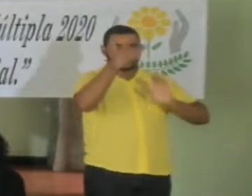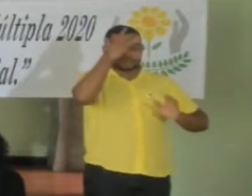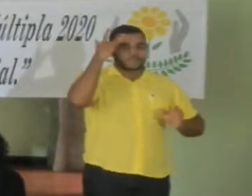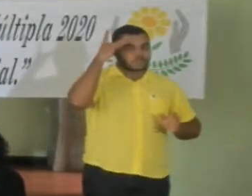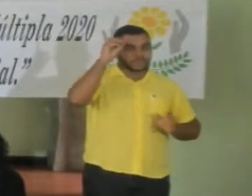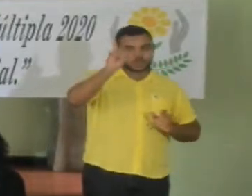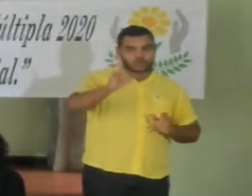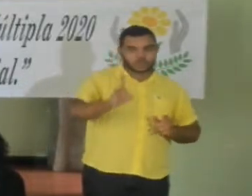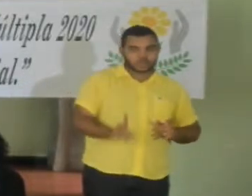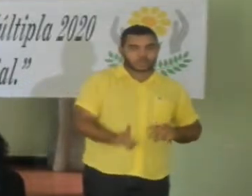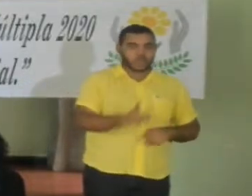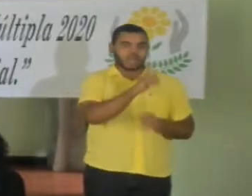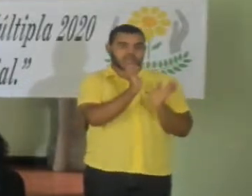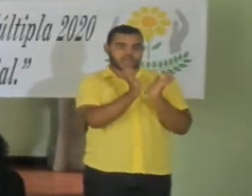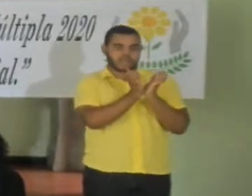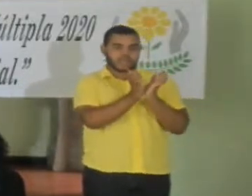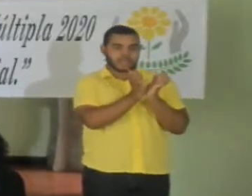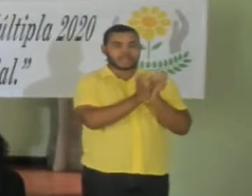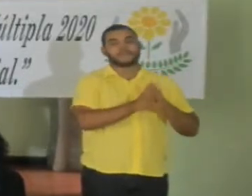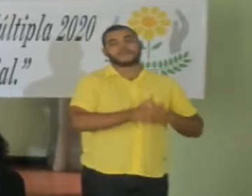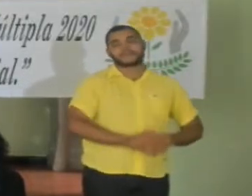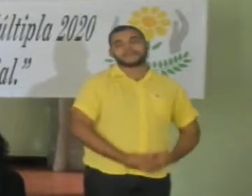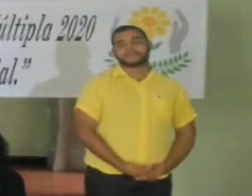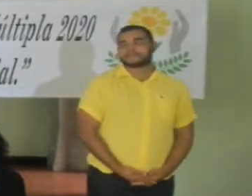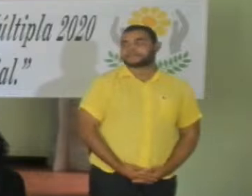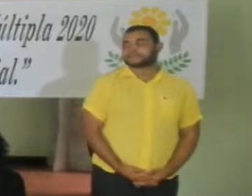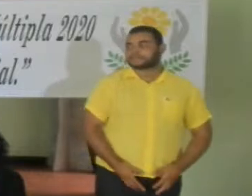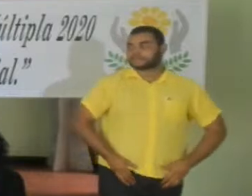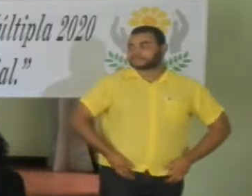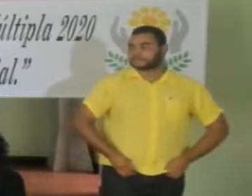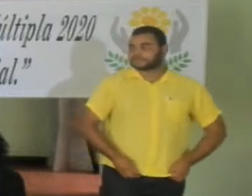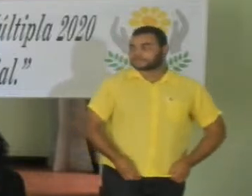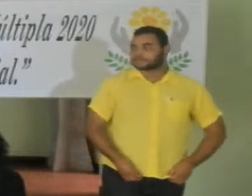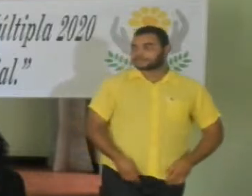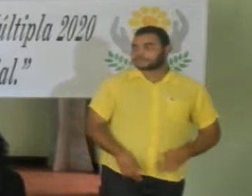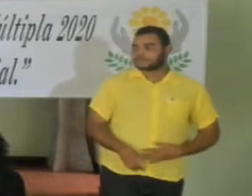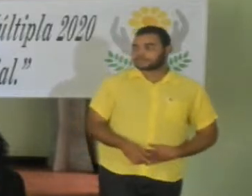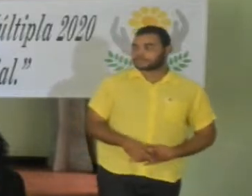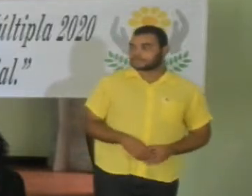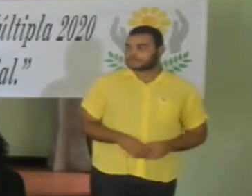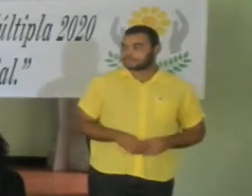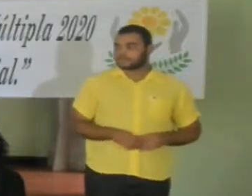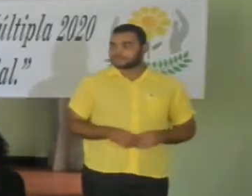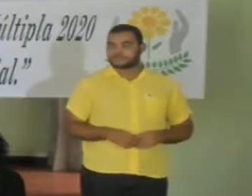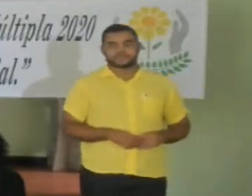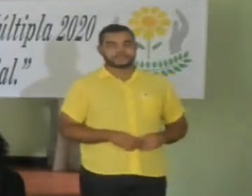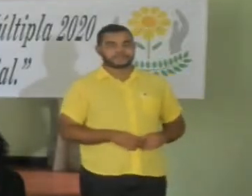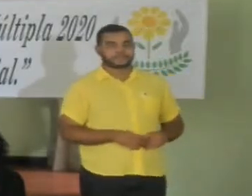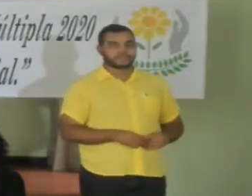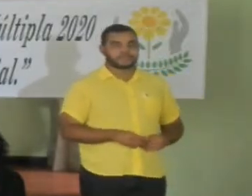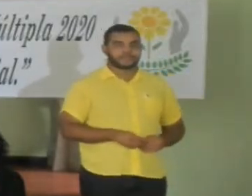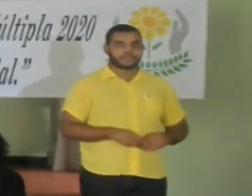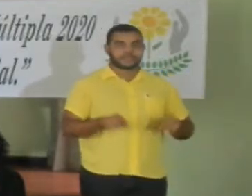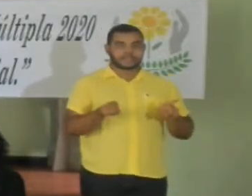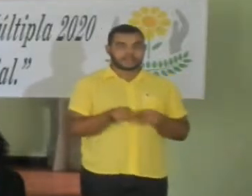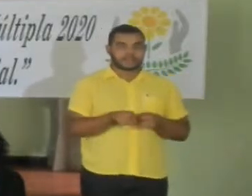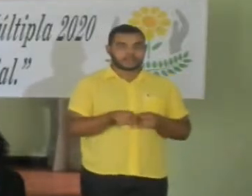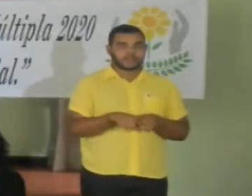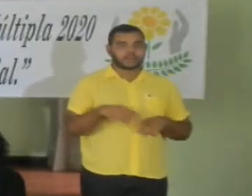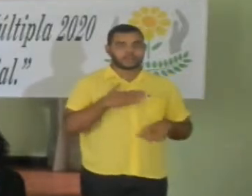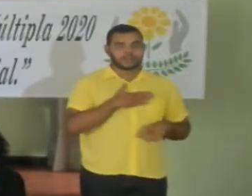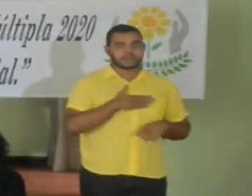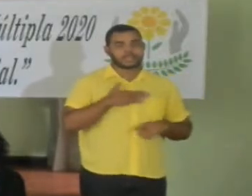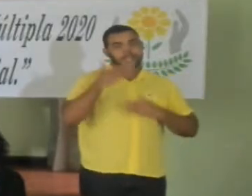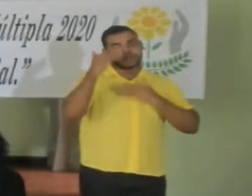nossos usuários, dos nossos autodefensores. Então, A gente quer agradecer